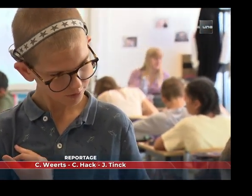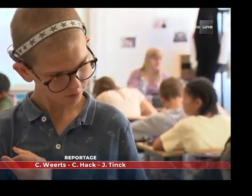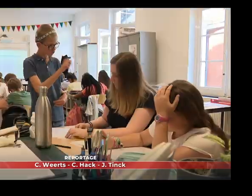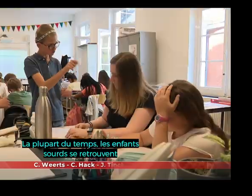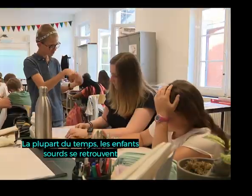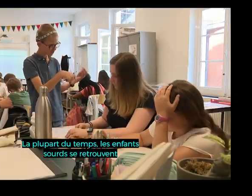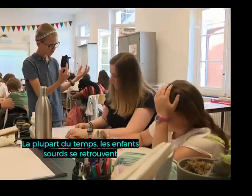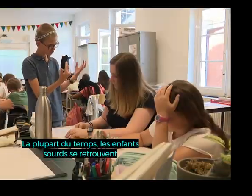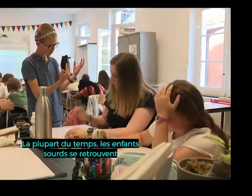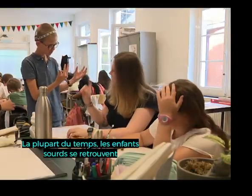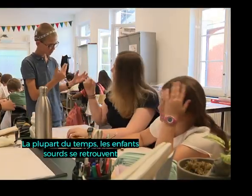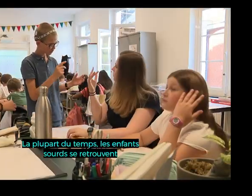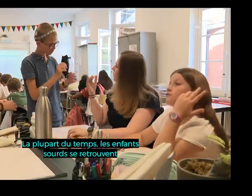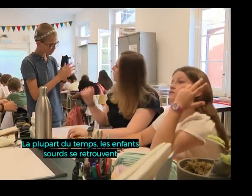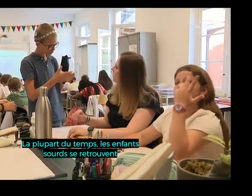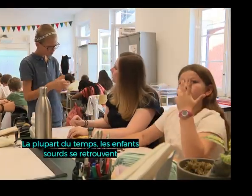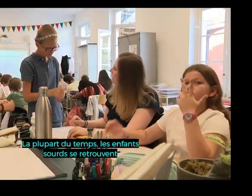très qualifié en pleine pénurie.